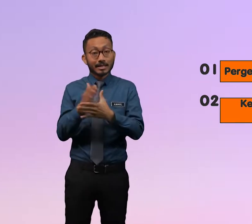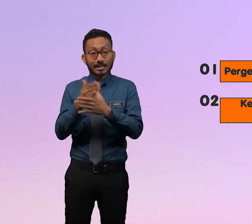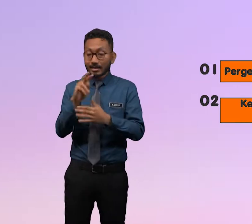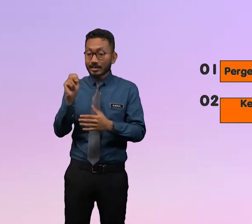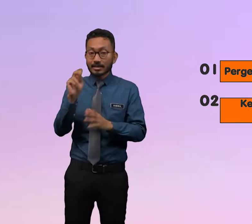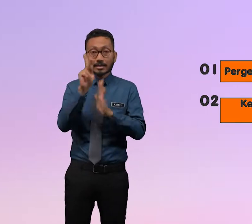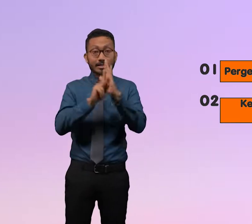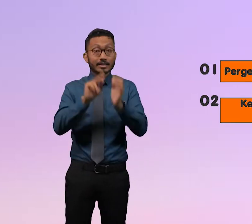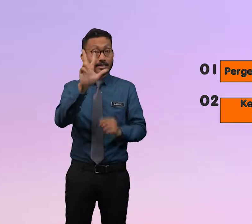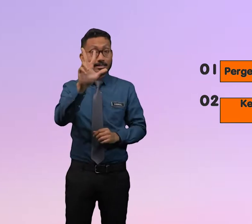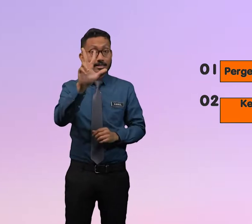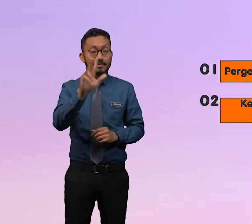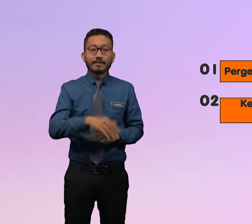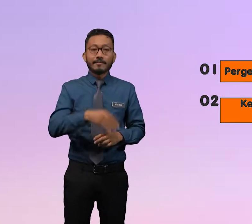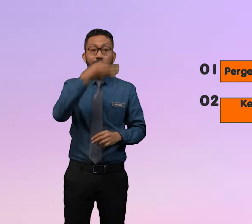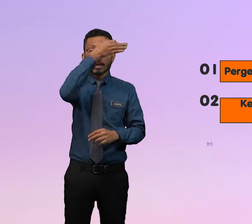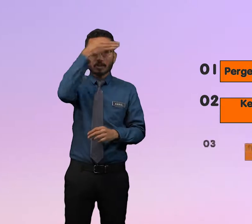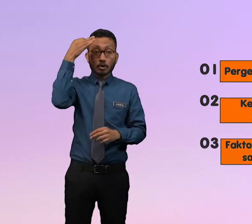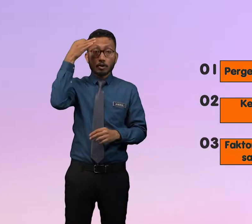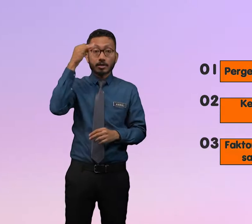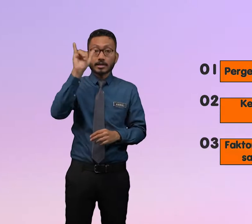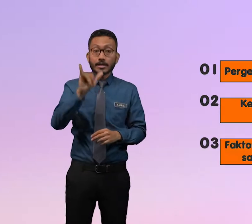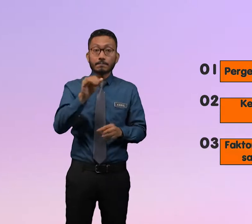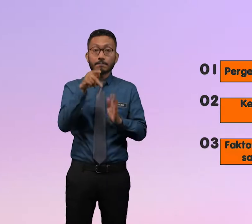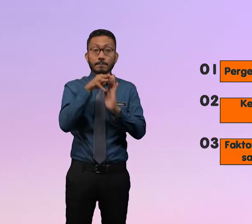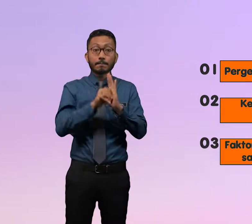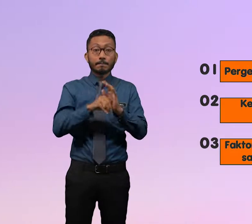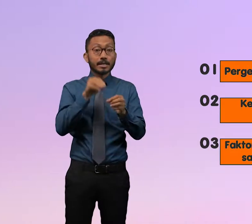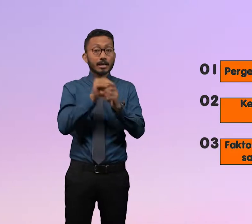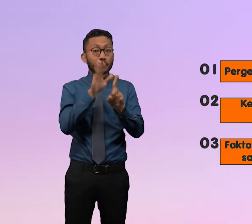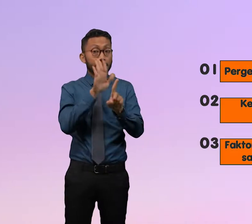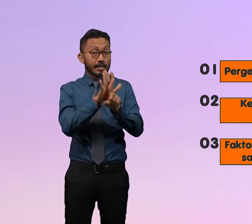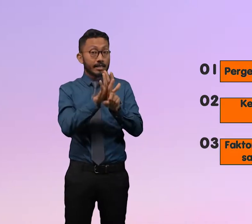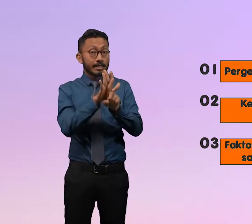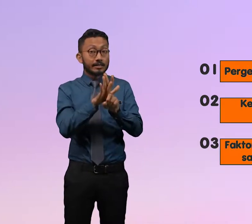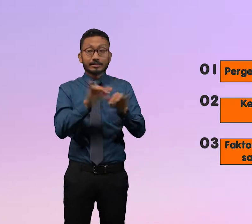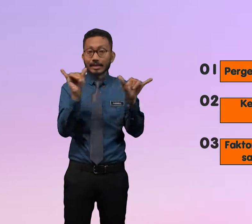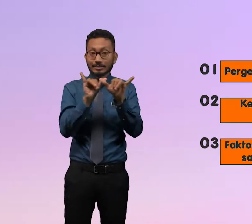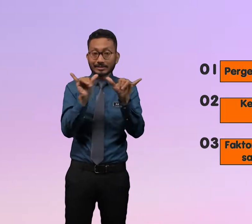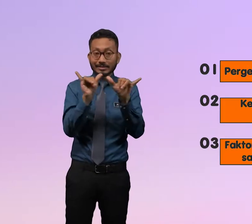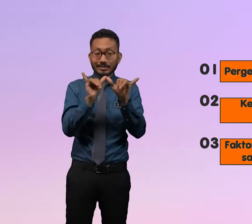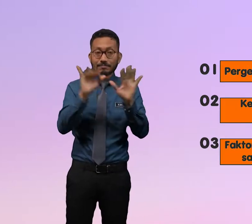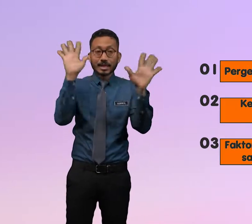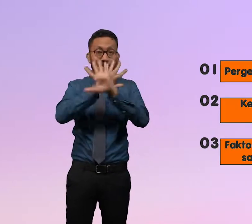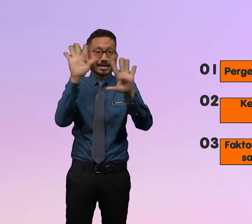Bahagian ketiga, faktor yang mempengaruhi naik bayar-bayar.